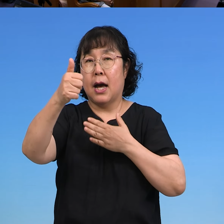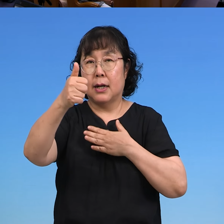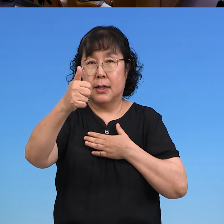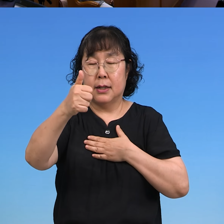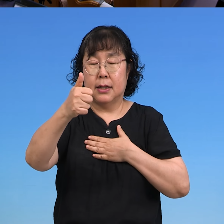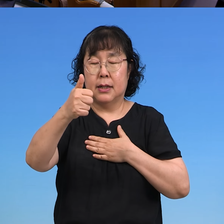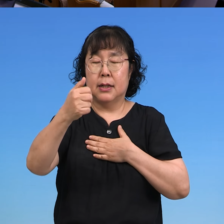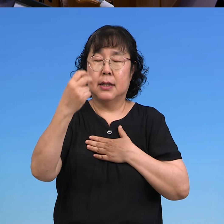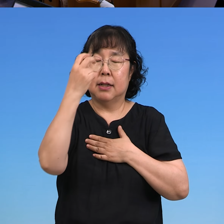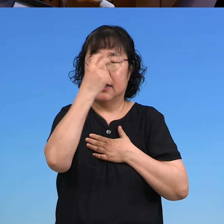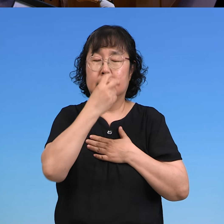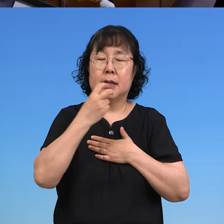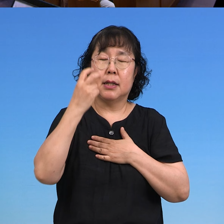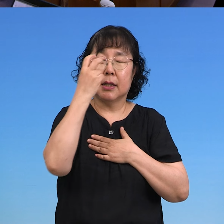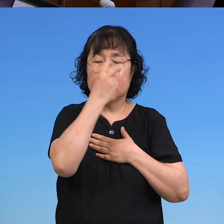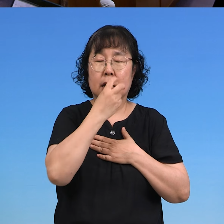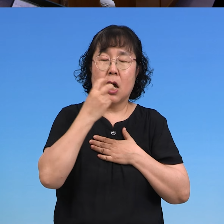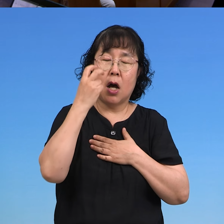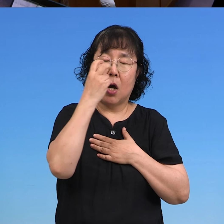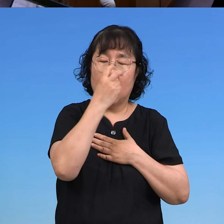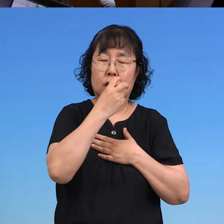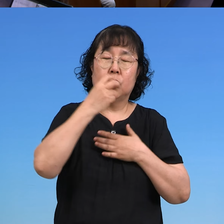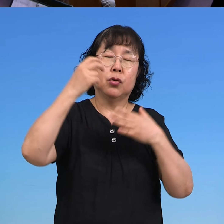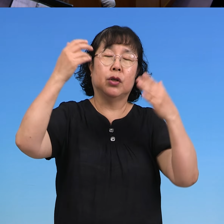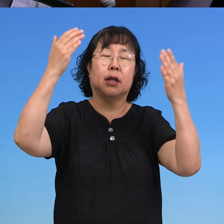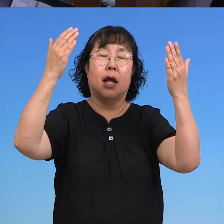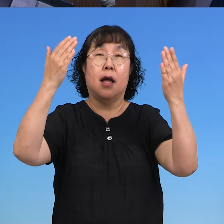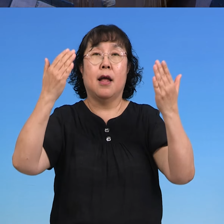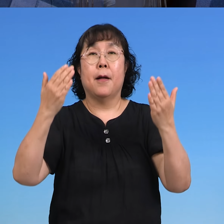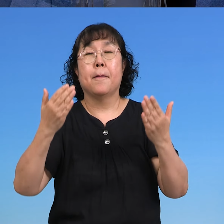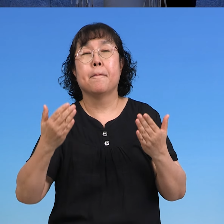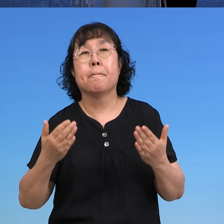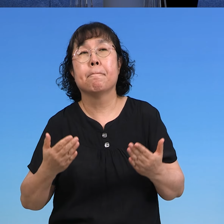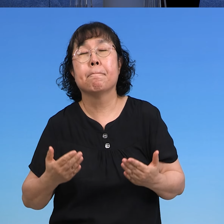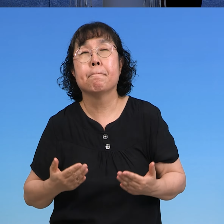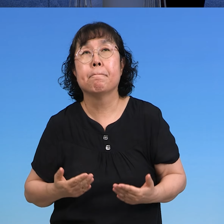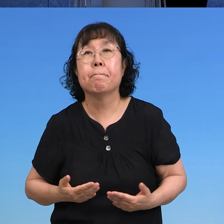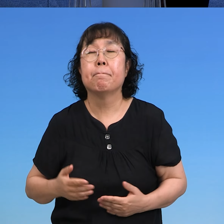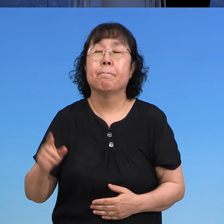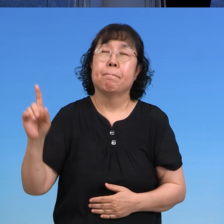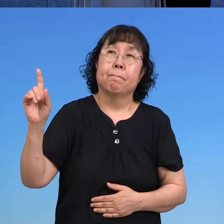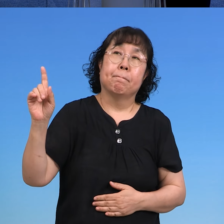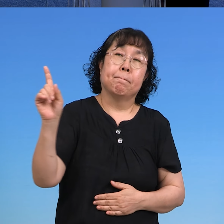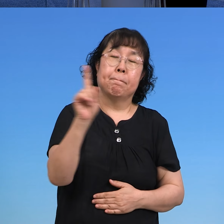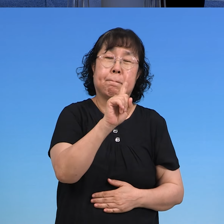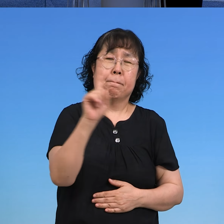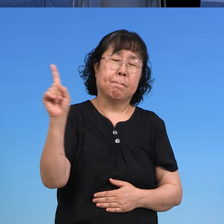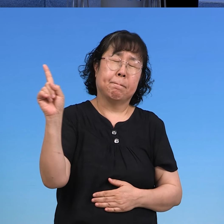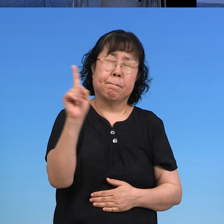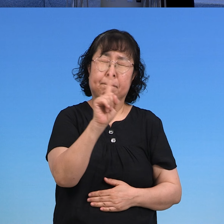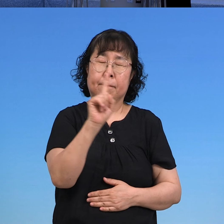두려울 수밖에 없는 게 인생입니다. 아무것도 두려워 말라.